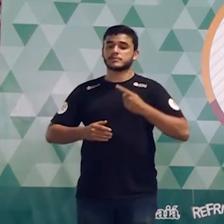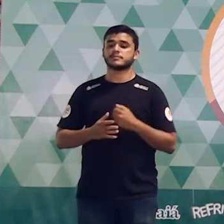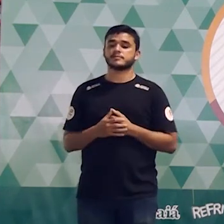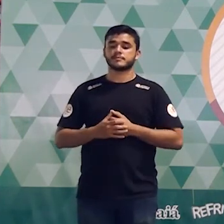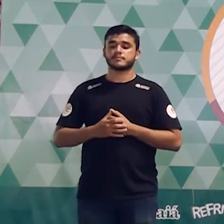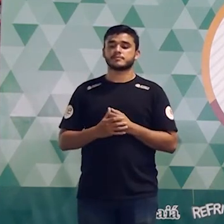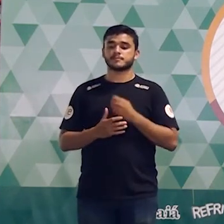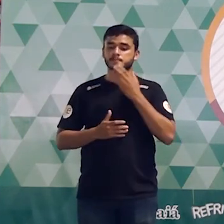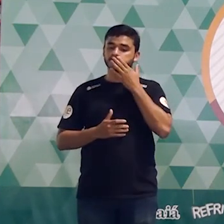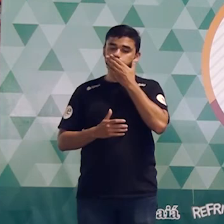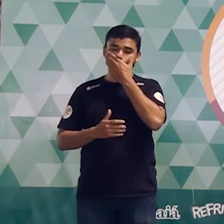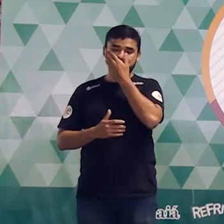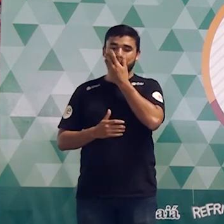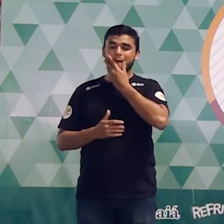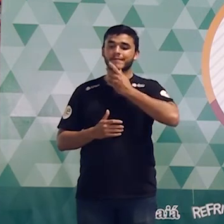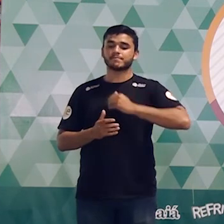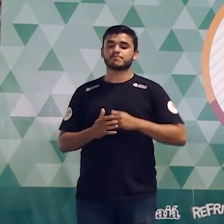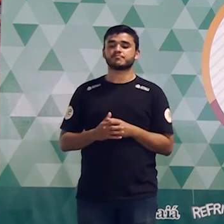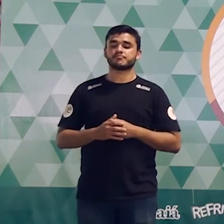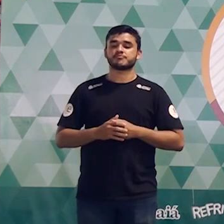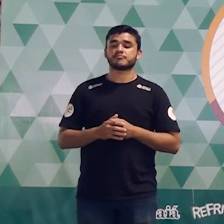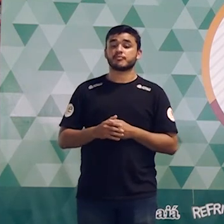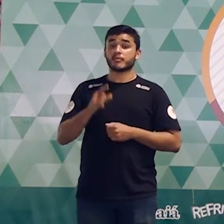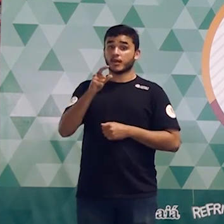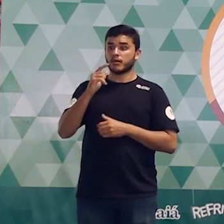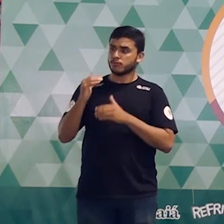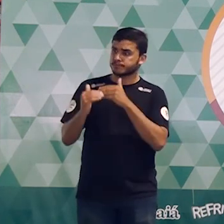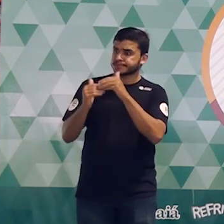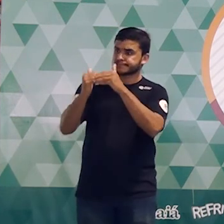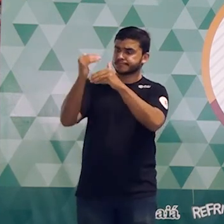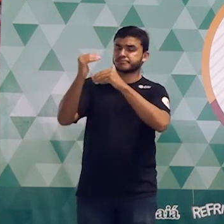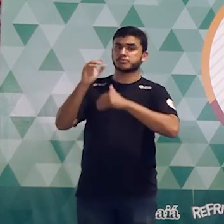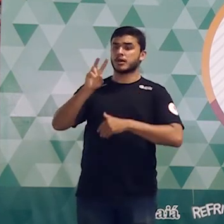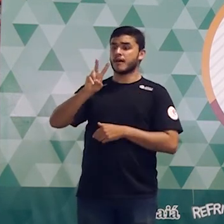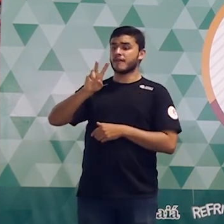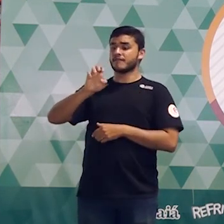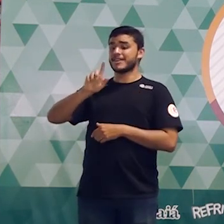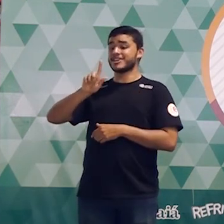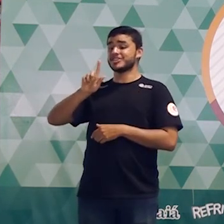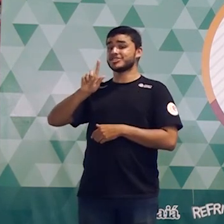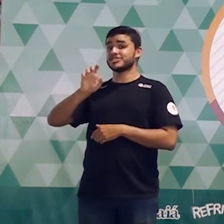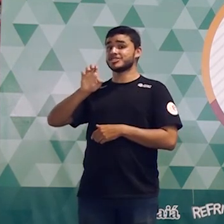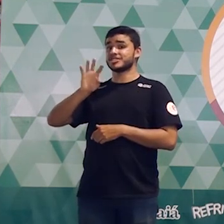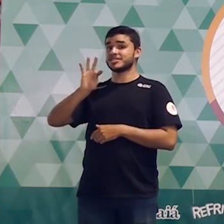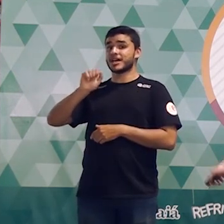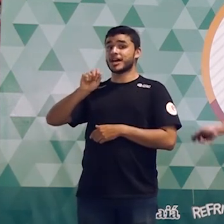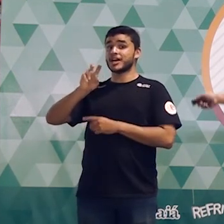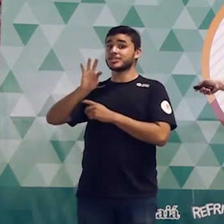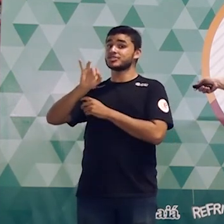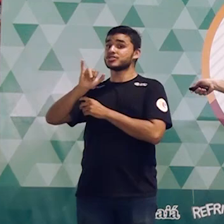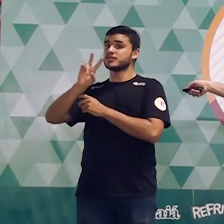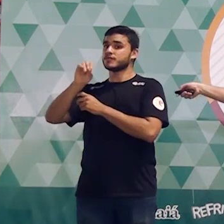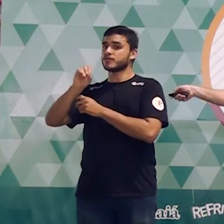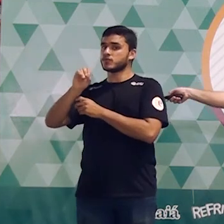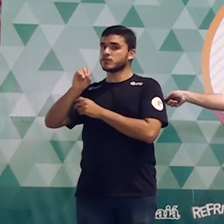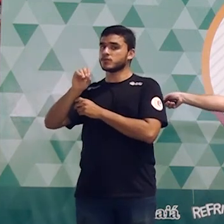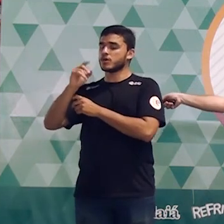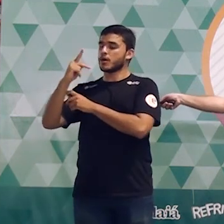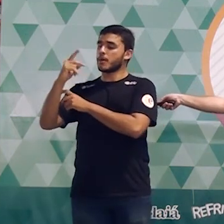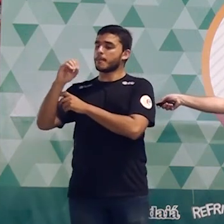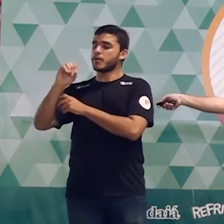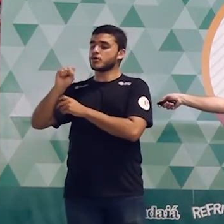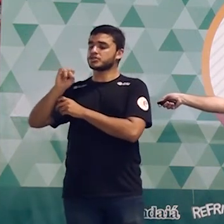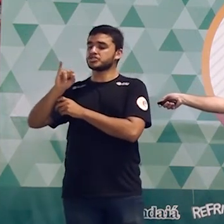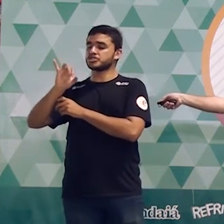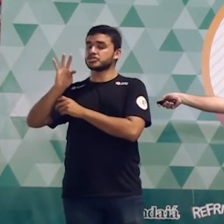população. Aí a gente diz que ele tem um crescimento vegetativo positivo. Certo? Às vezes